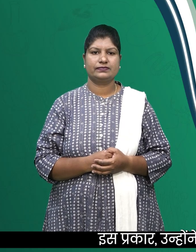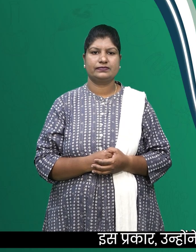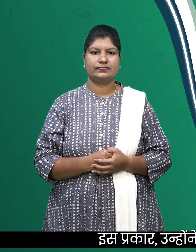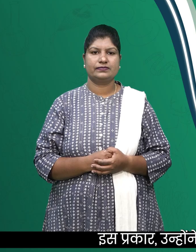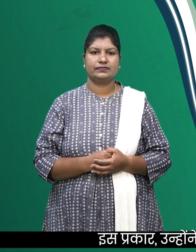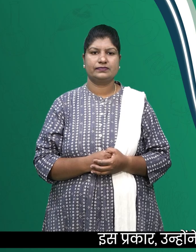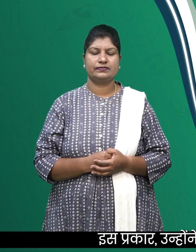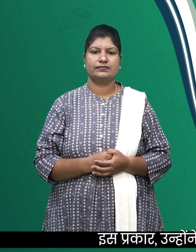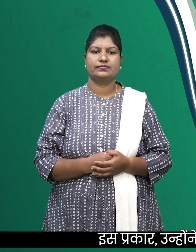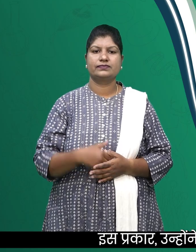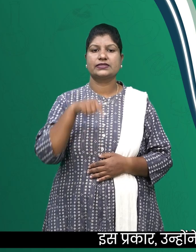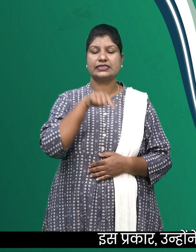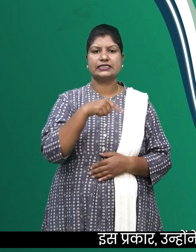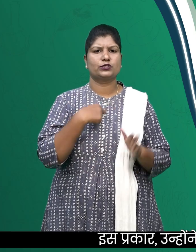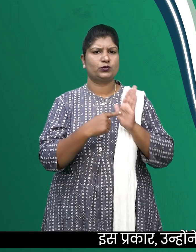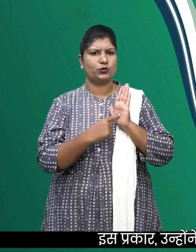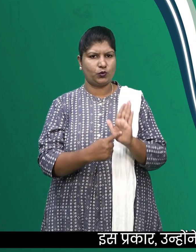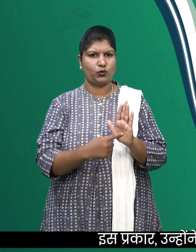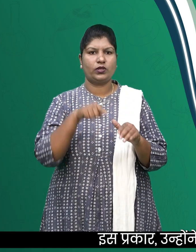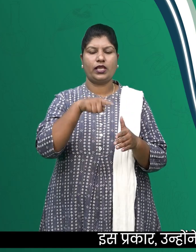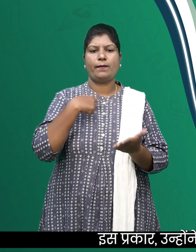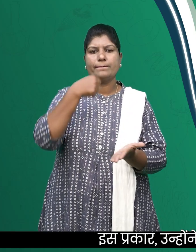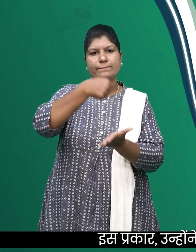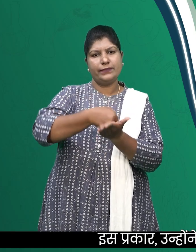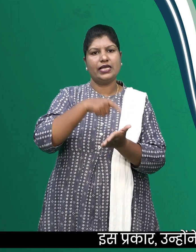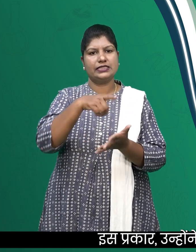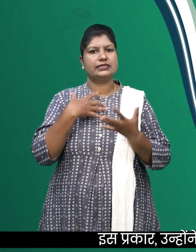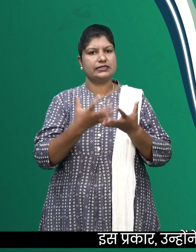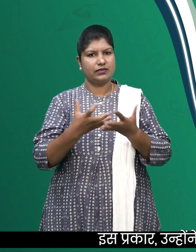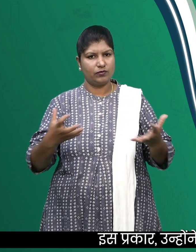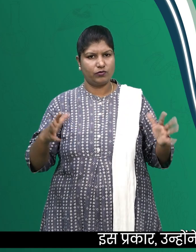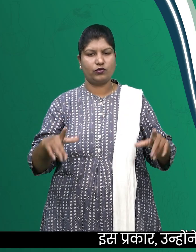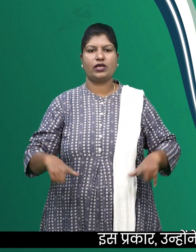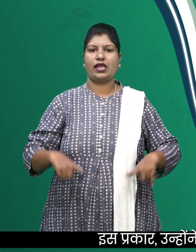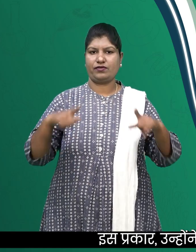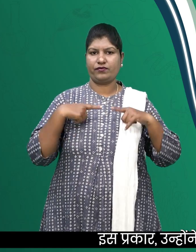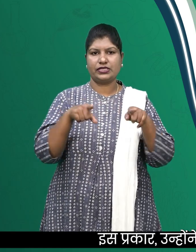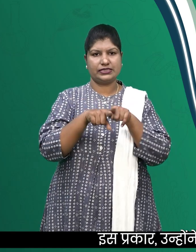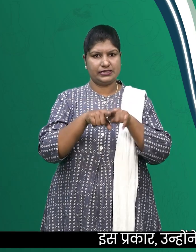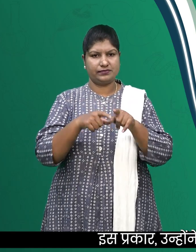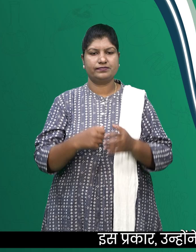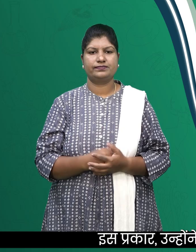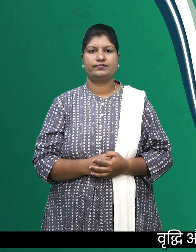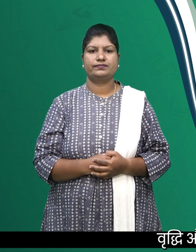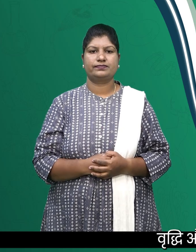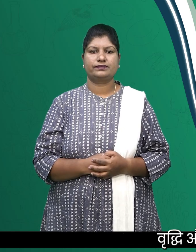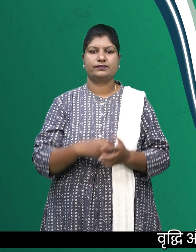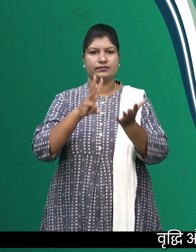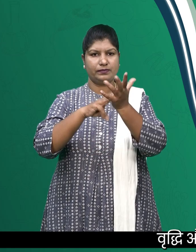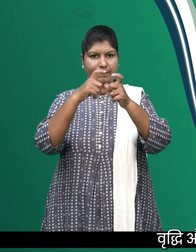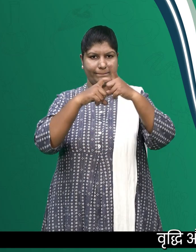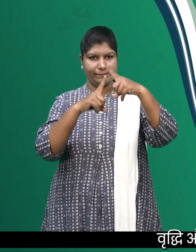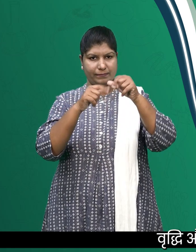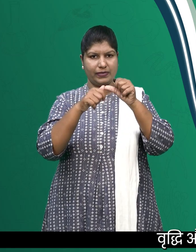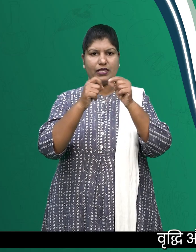इस प्रकार उन्होंने जीवन के मूल गुणों जैसे कि चयापचय, वृद्धि